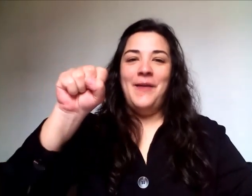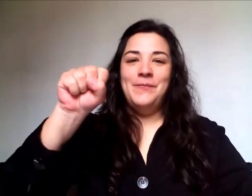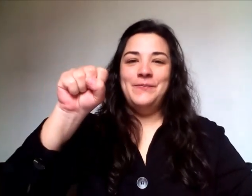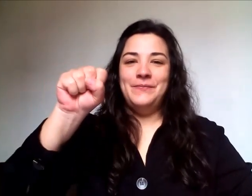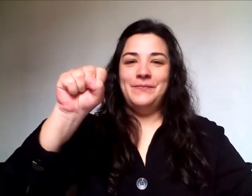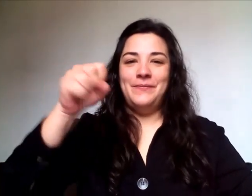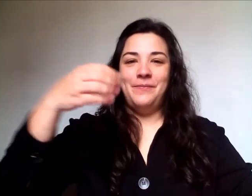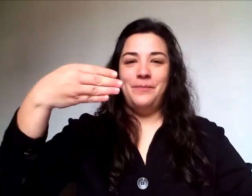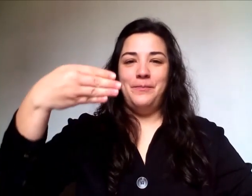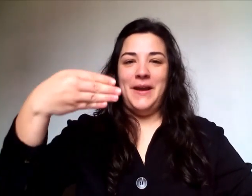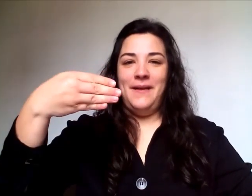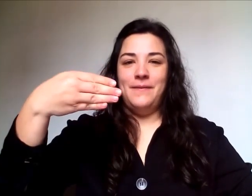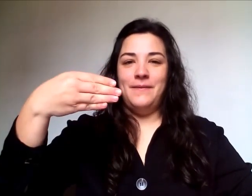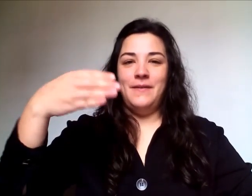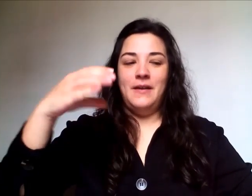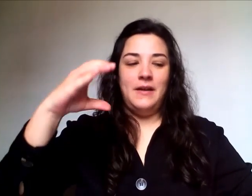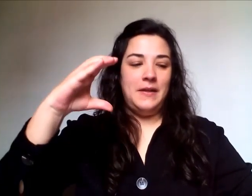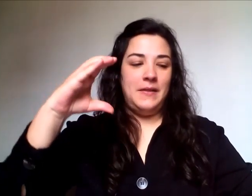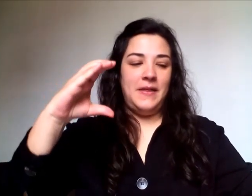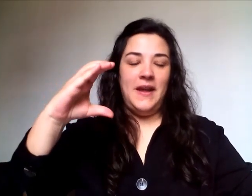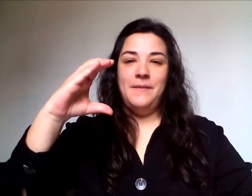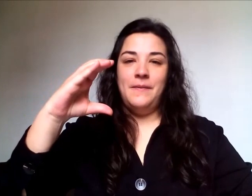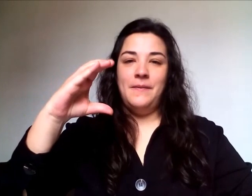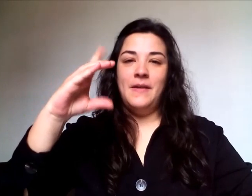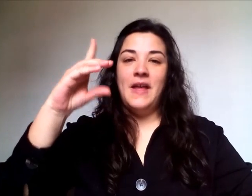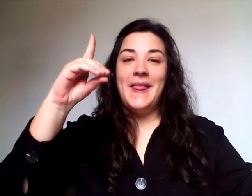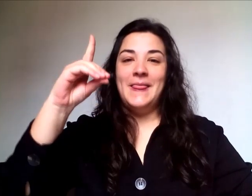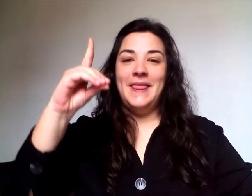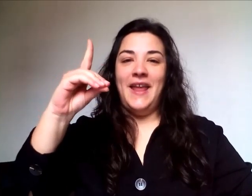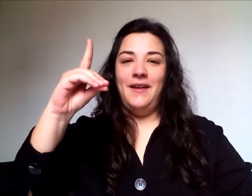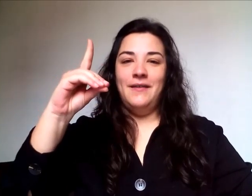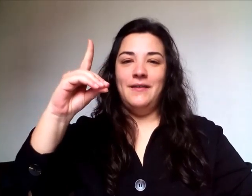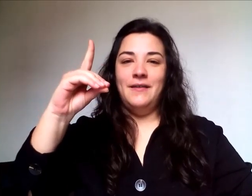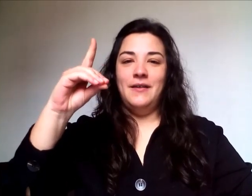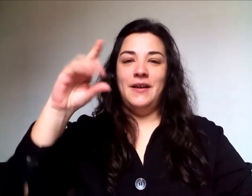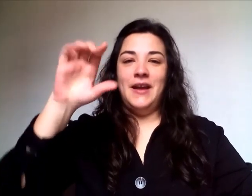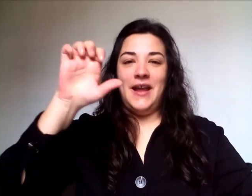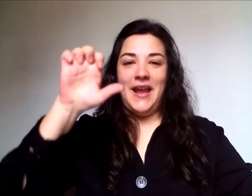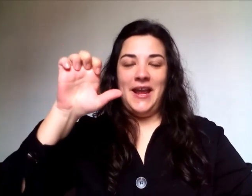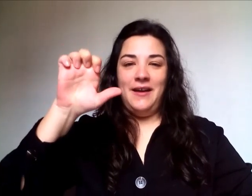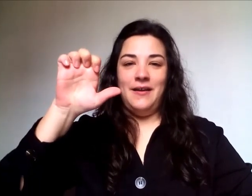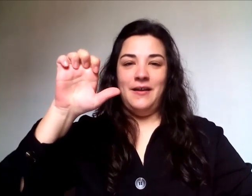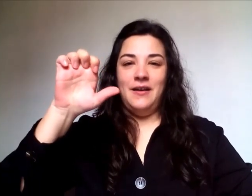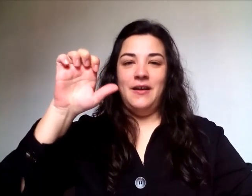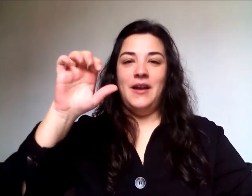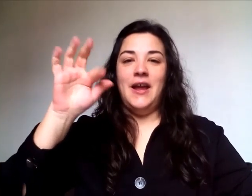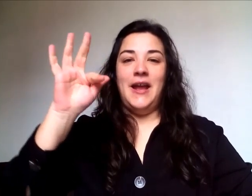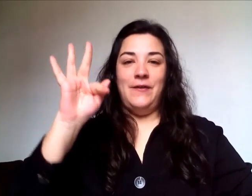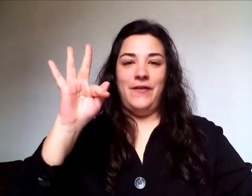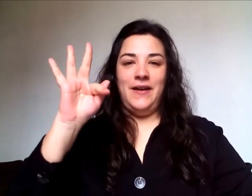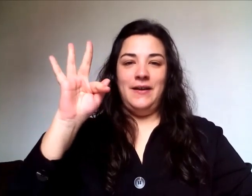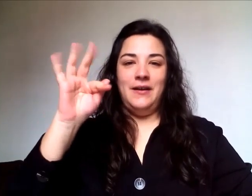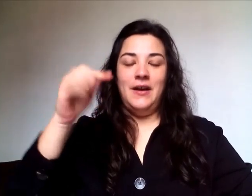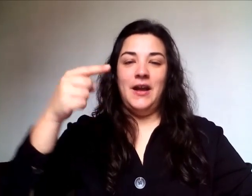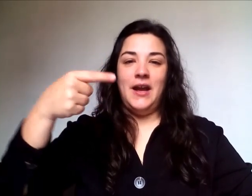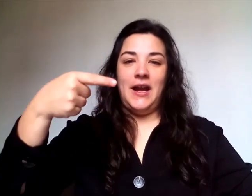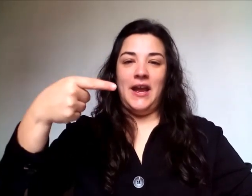A, B, C, D, E, F,